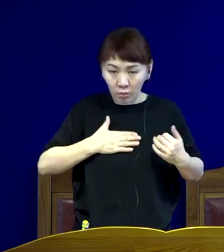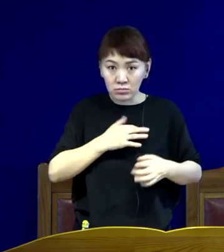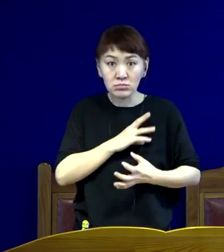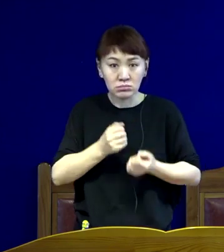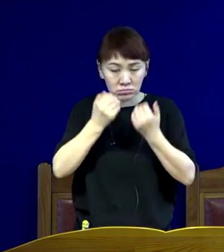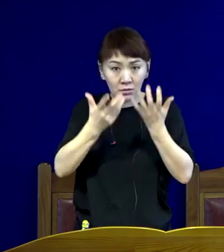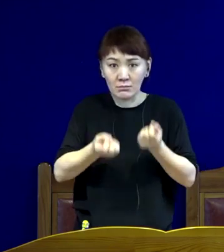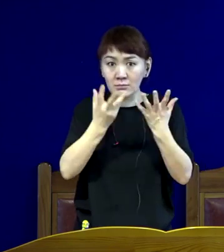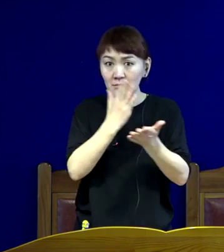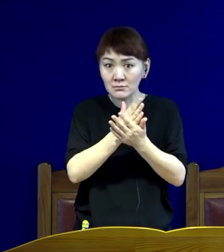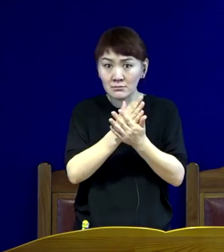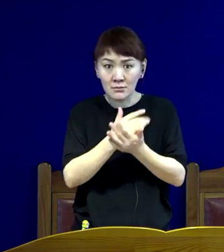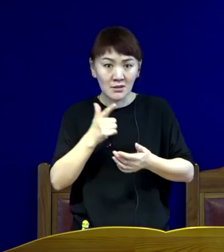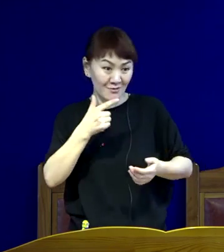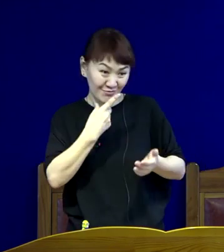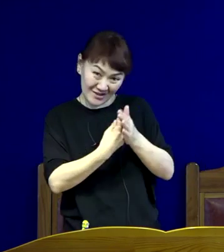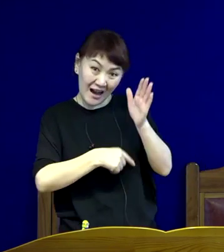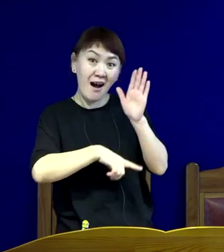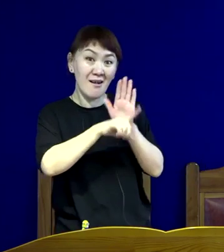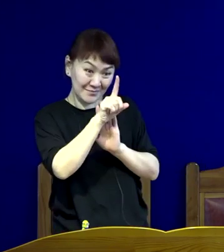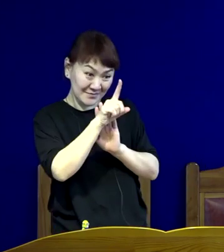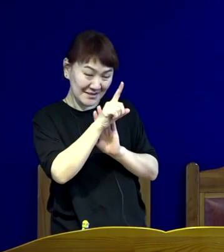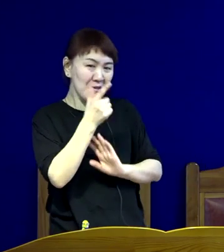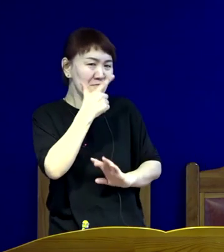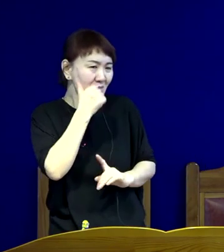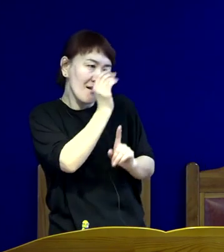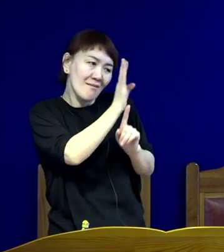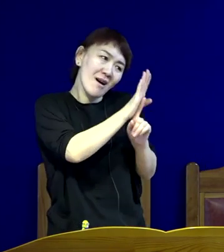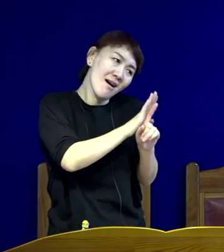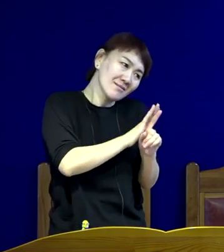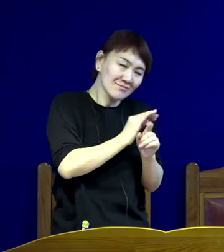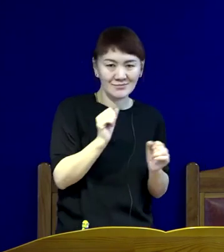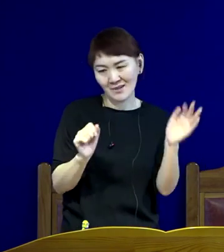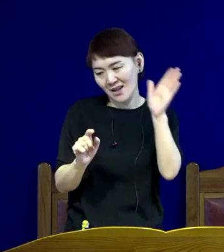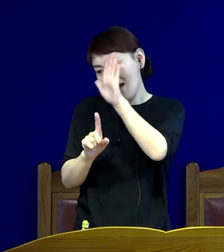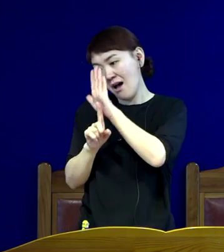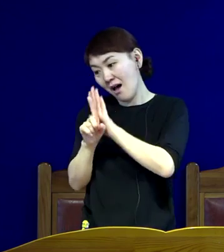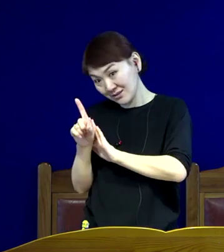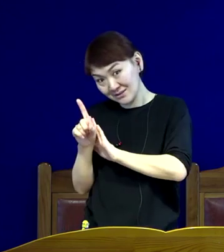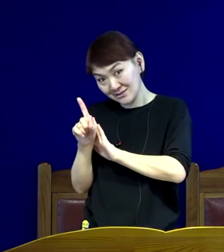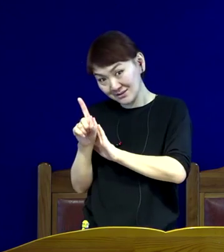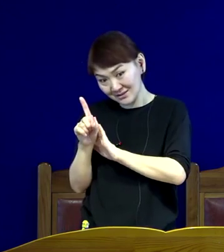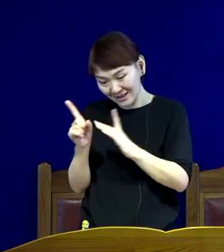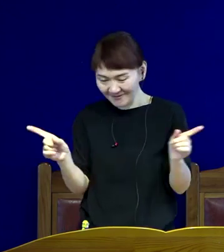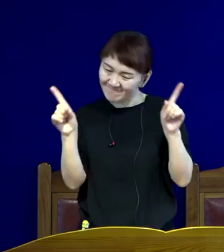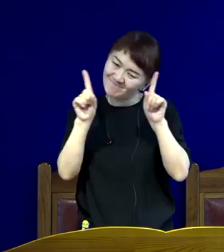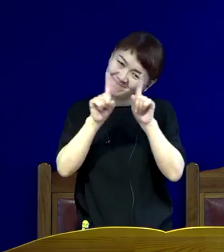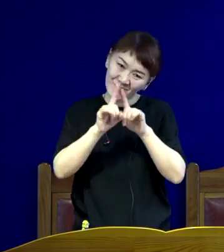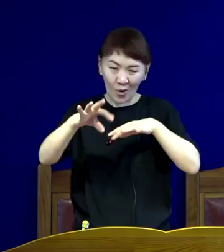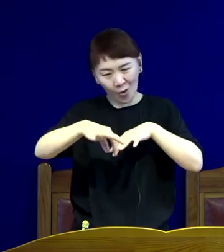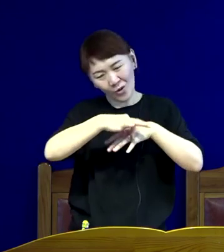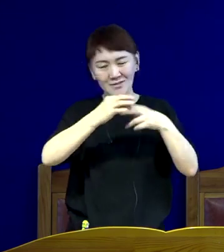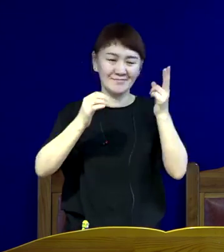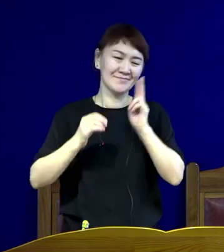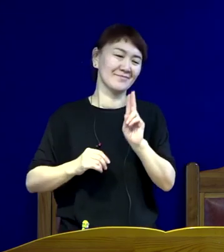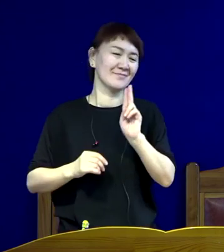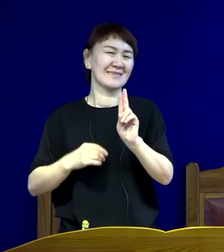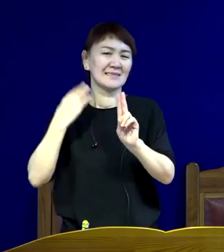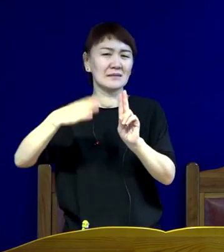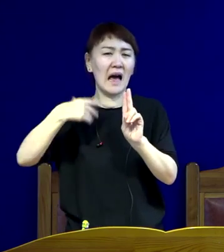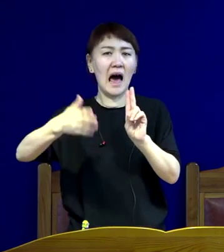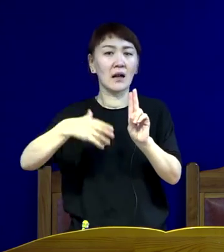биенээ хайрлаад хурмаа хийсэн боловч явцын үнд биенээ хайрлахгүй болох боломжтой гэдгийг санах хэрэгтэй. Тэгэхээр яг хэцүү үед